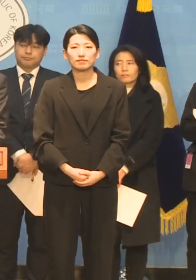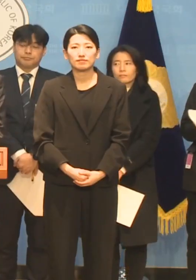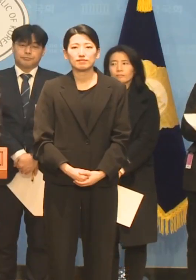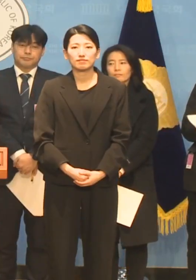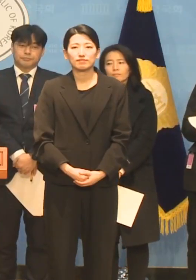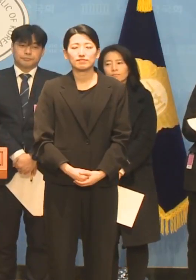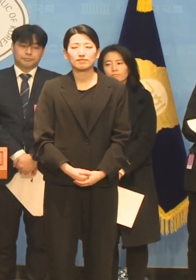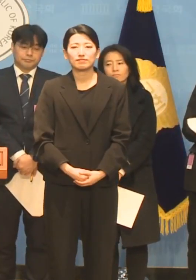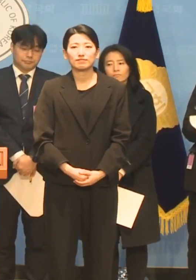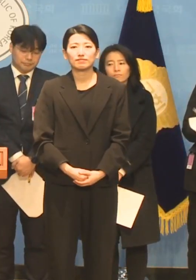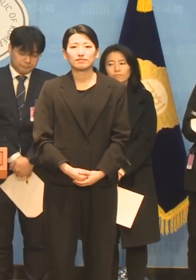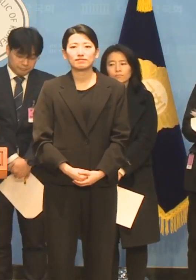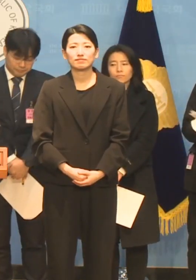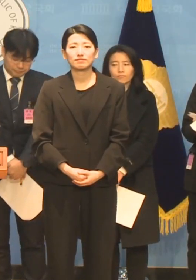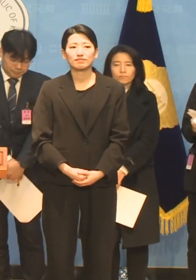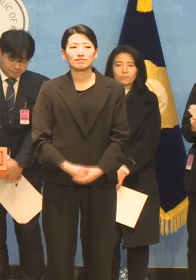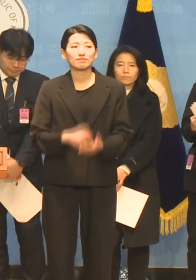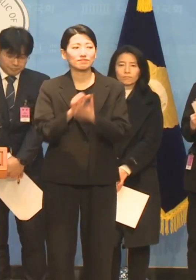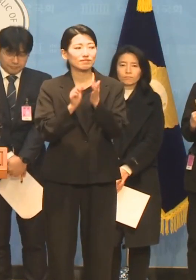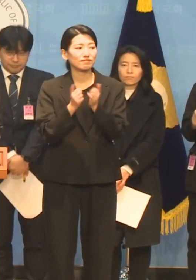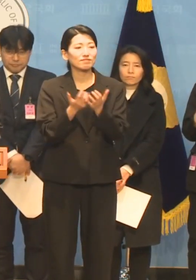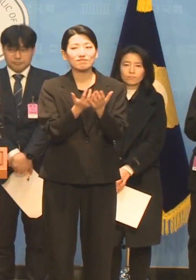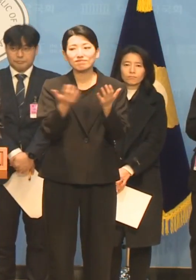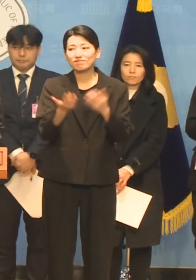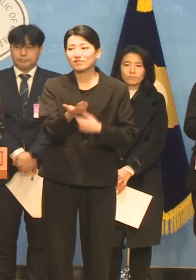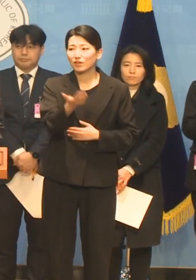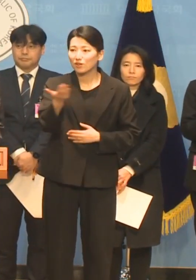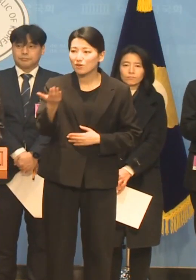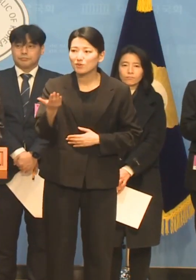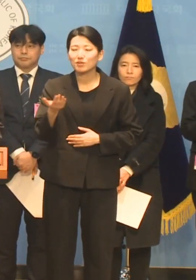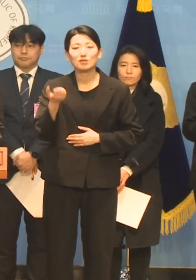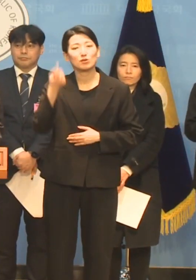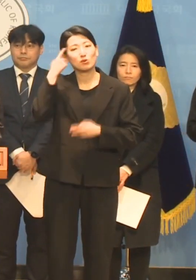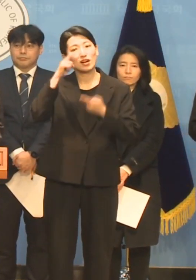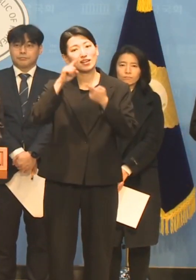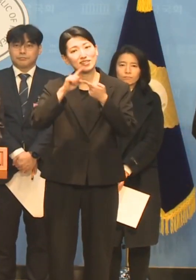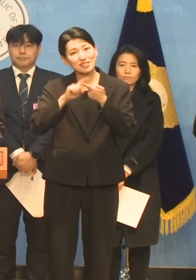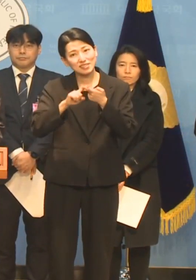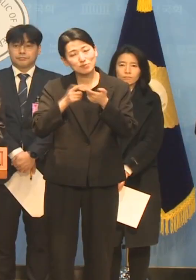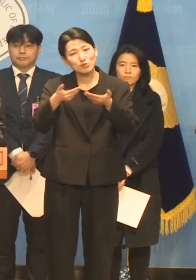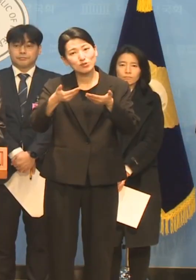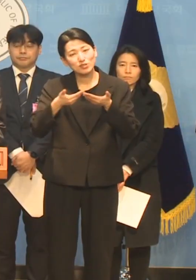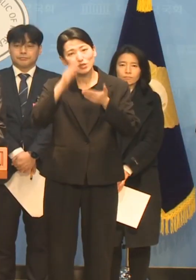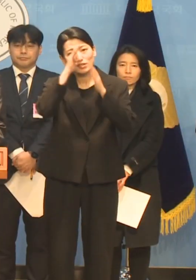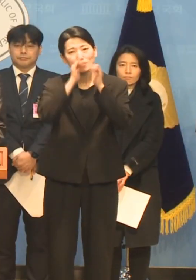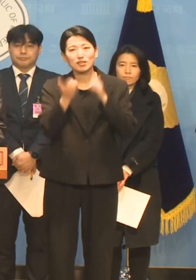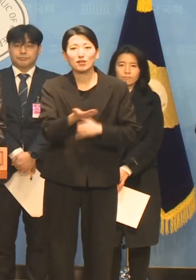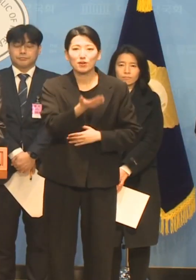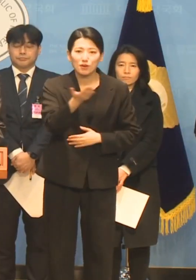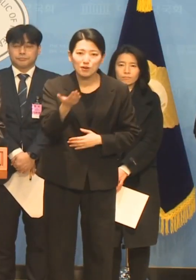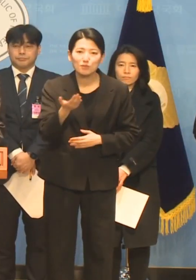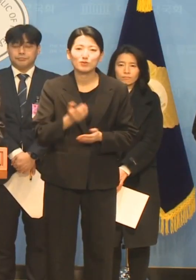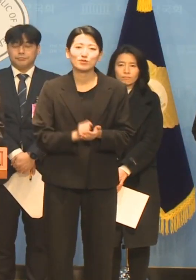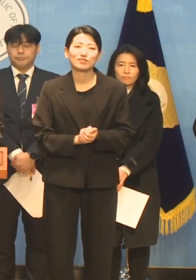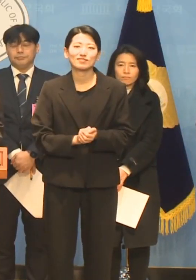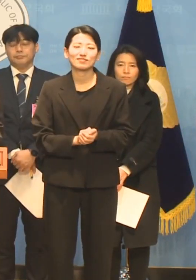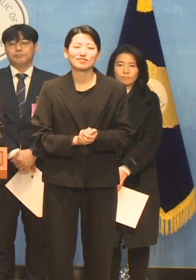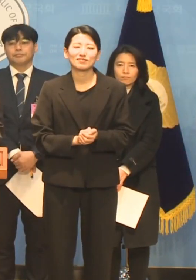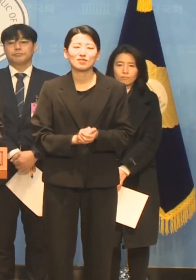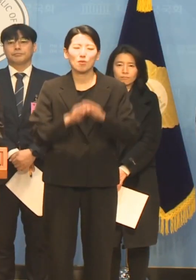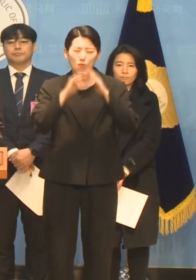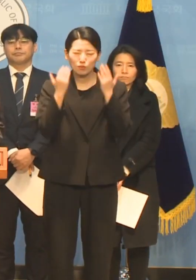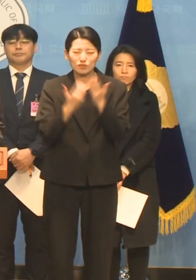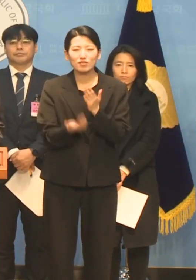네, 잘해주시는 기자 여러분, 또 관심 가져주시는 환자 여러분, 또 함께해 주시고 응원해 주시는 모든 분들께